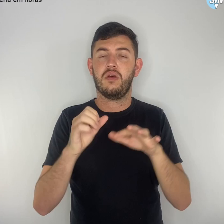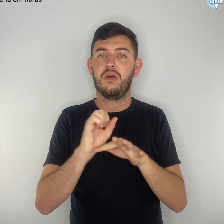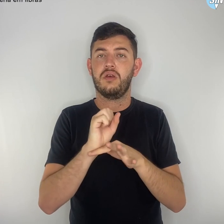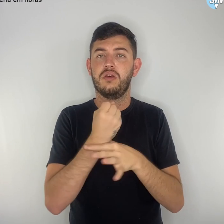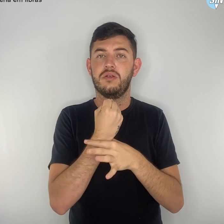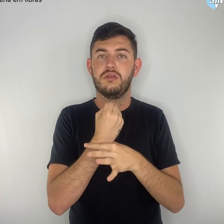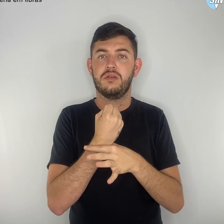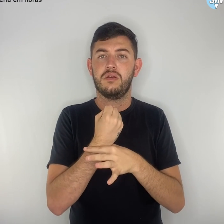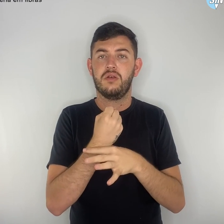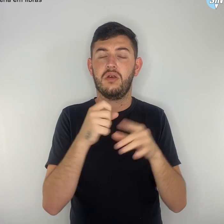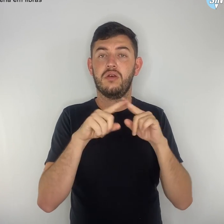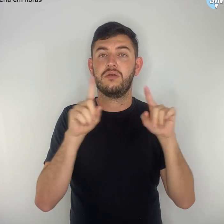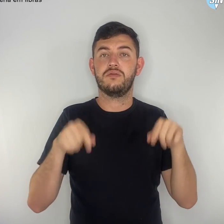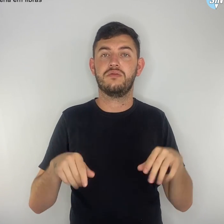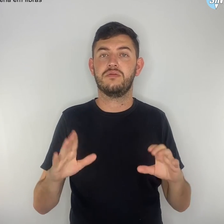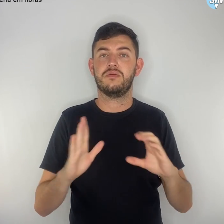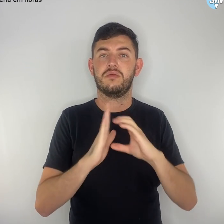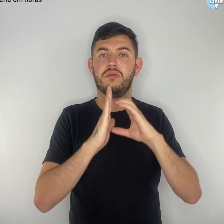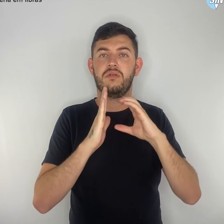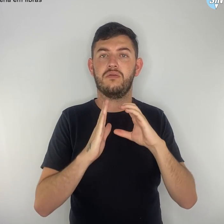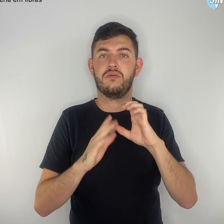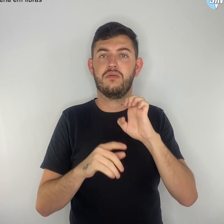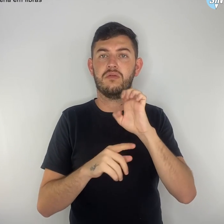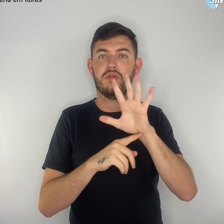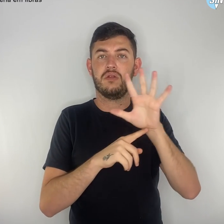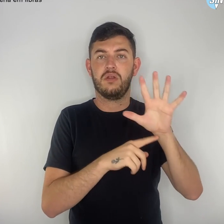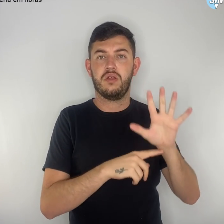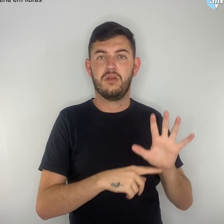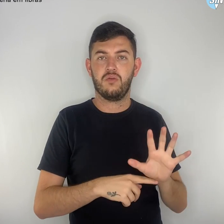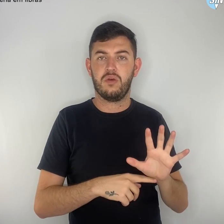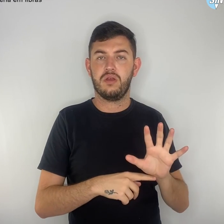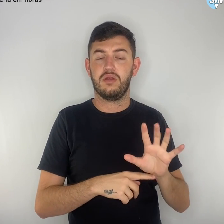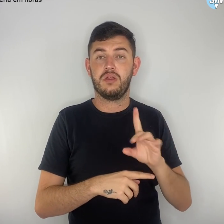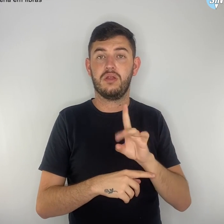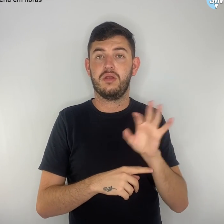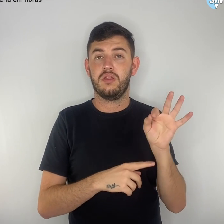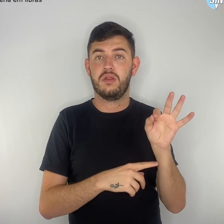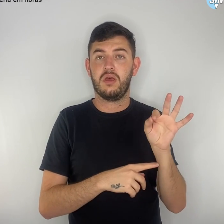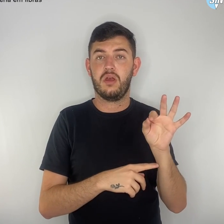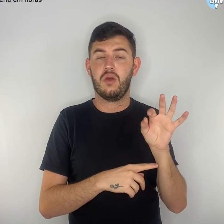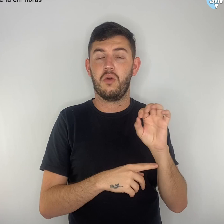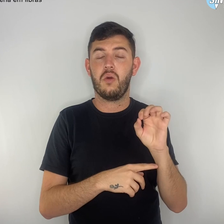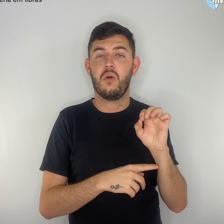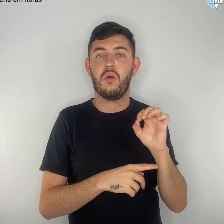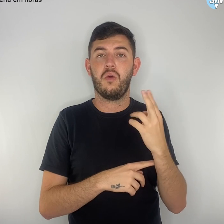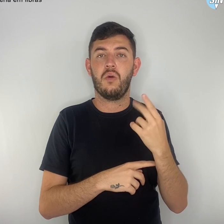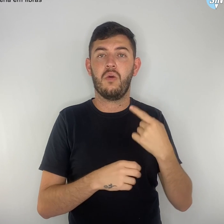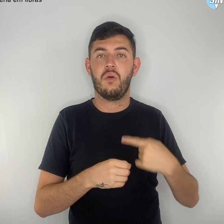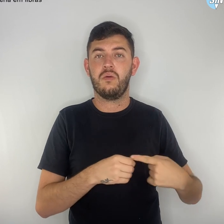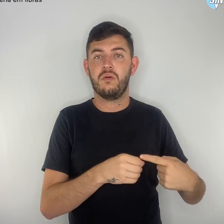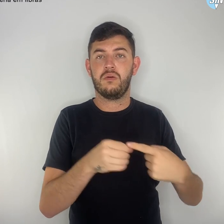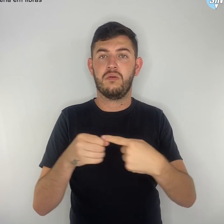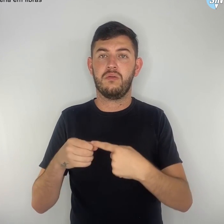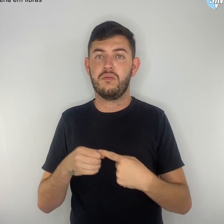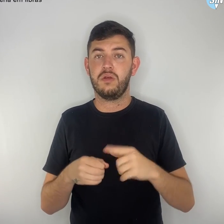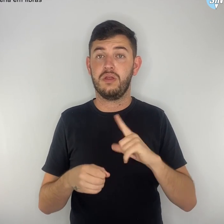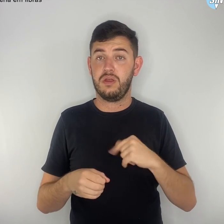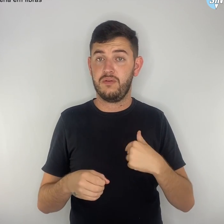aos servidores estaduais, distritais e municipais com filhos com deficiência